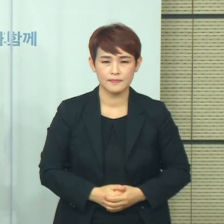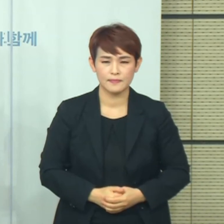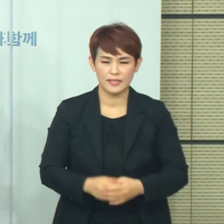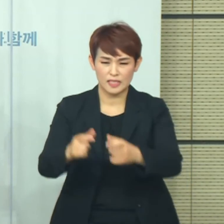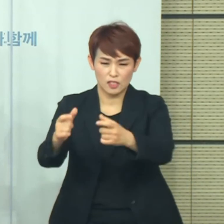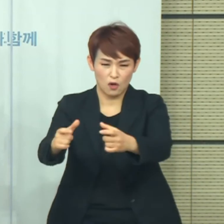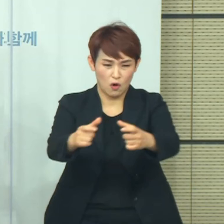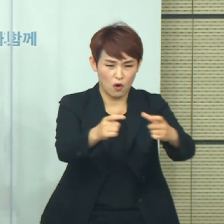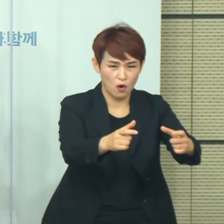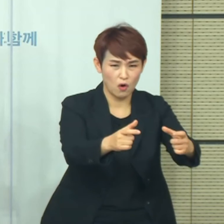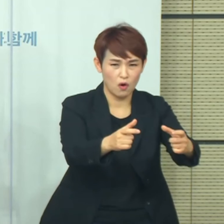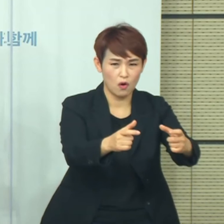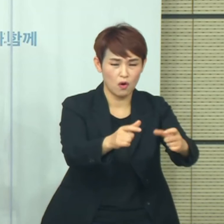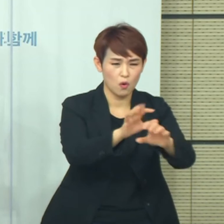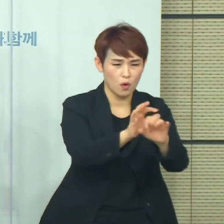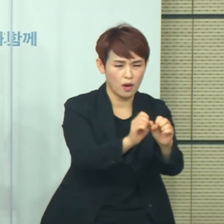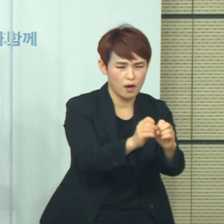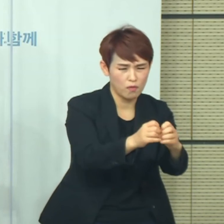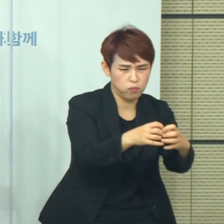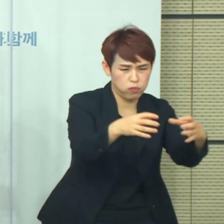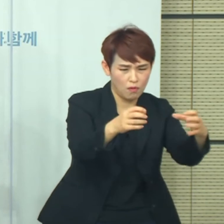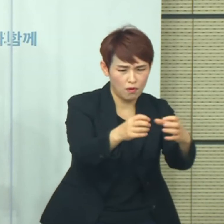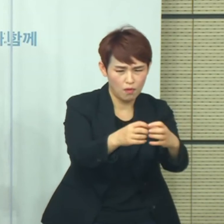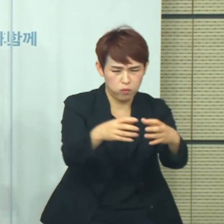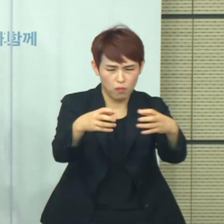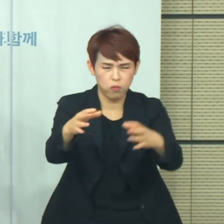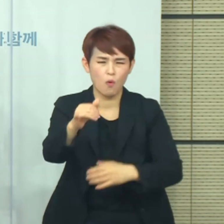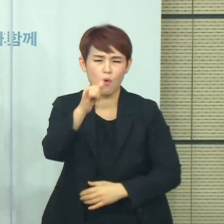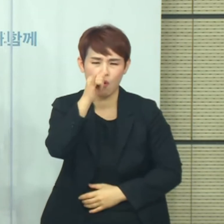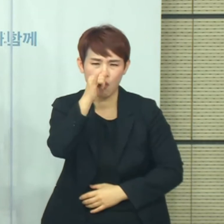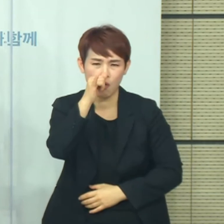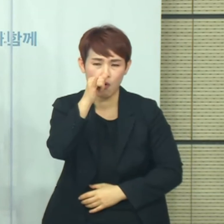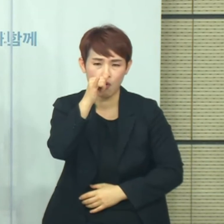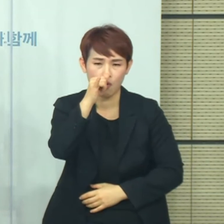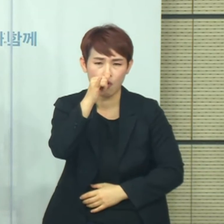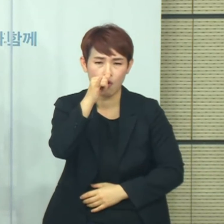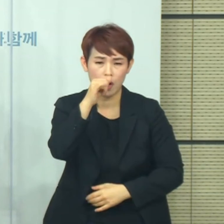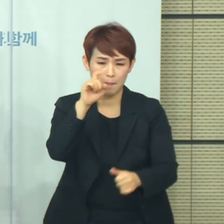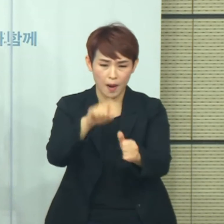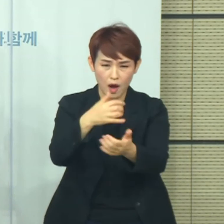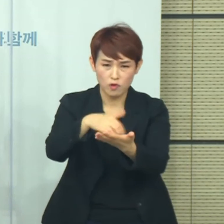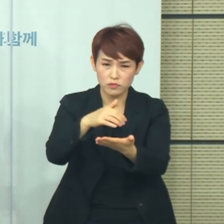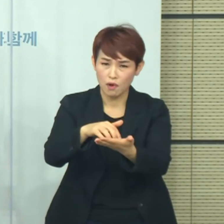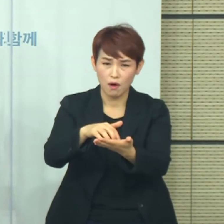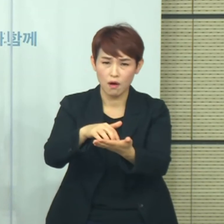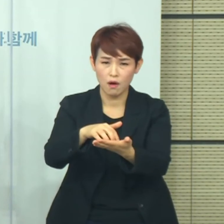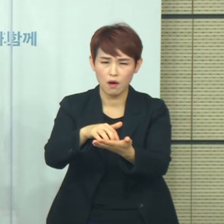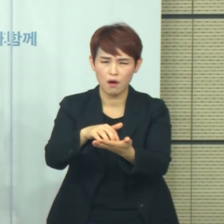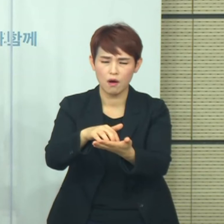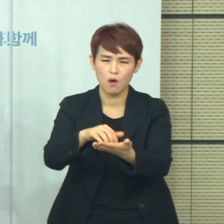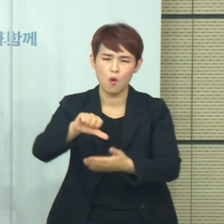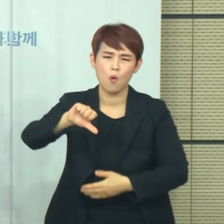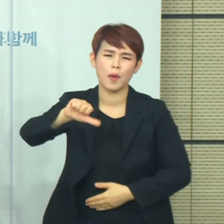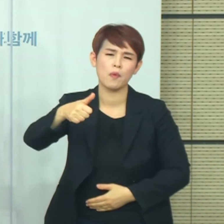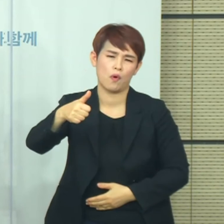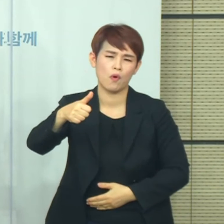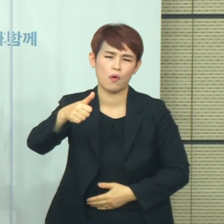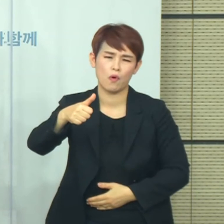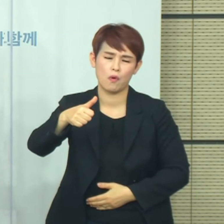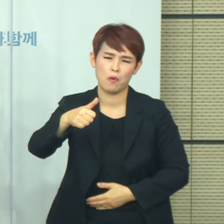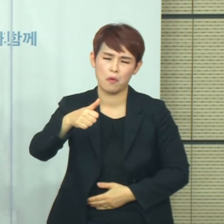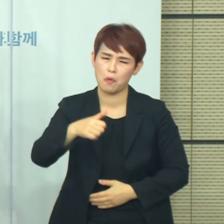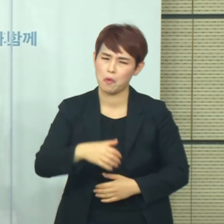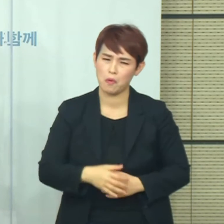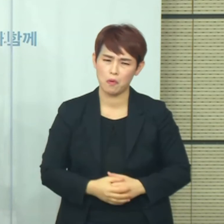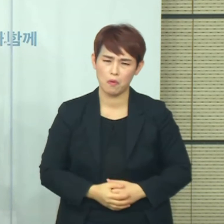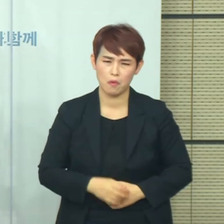저변에 넓게 감염 확산이 퍼져 있고 매일 발생하는 환자 수 역시 500명대 수준으로